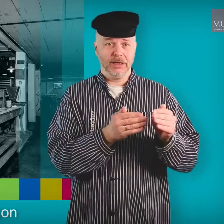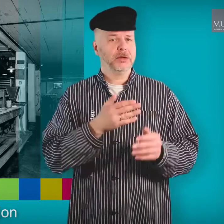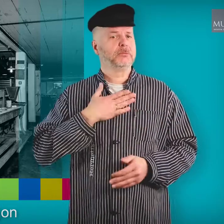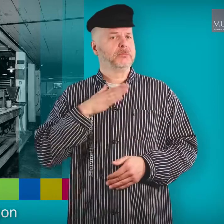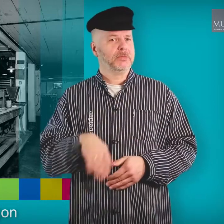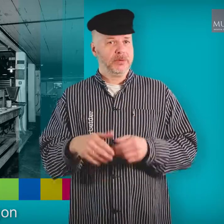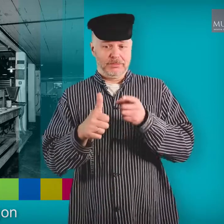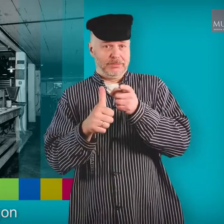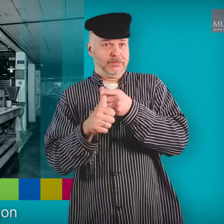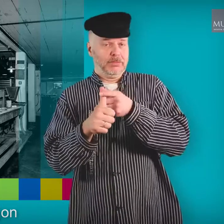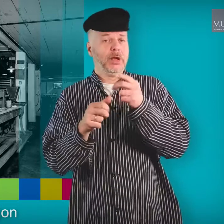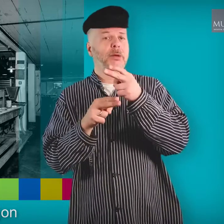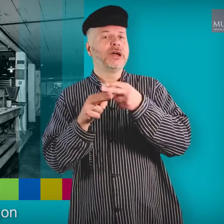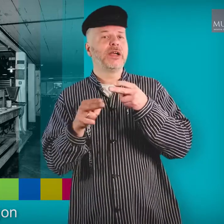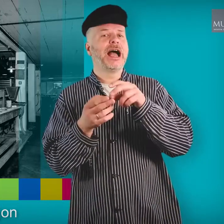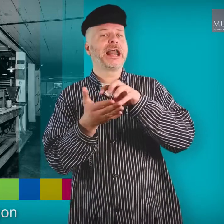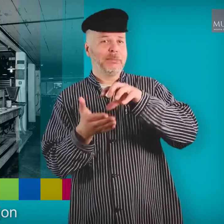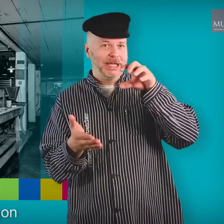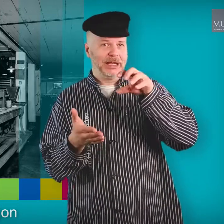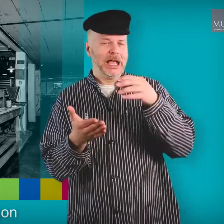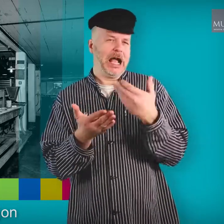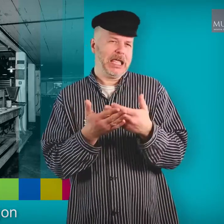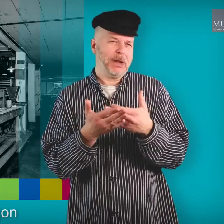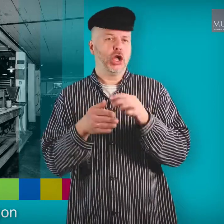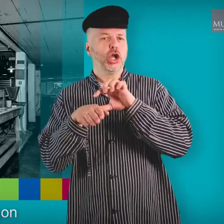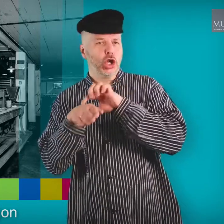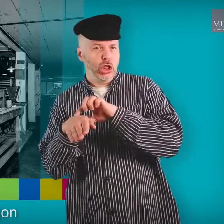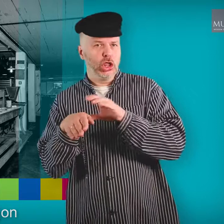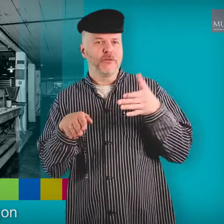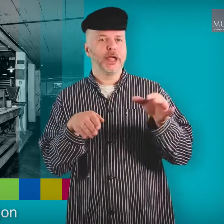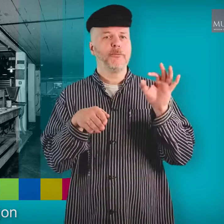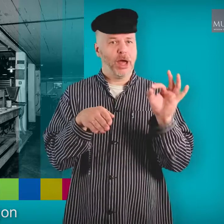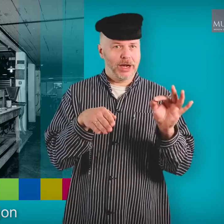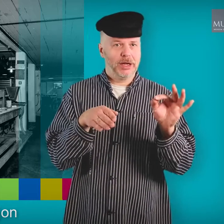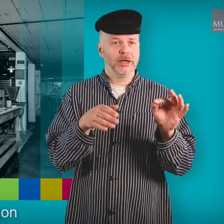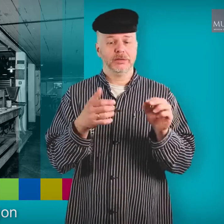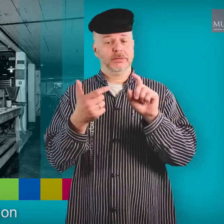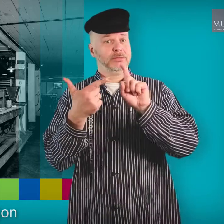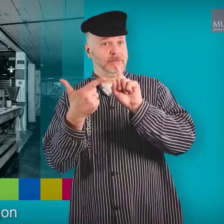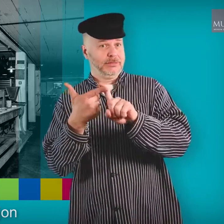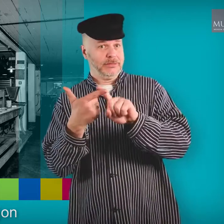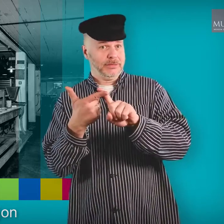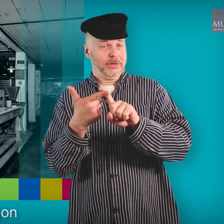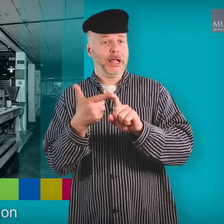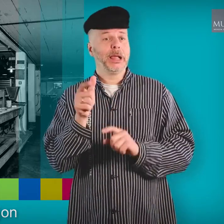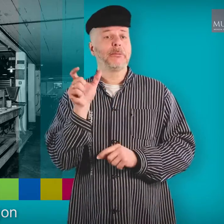For det første var det middagshermetikk av kjøtt og for eksempel fiskeboller. For det andre var det